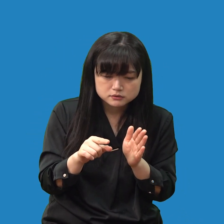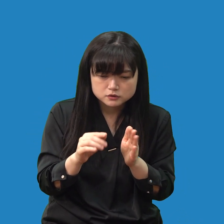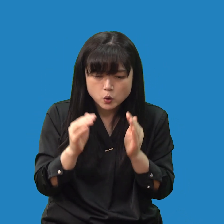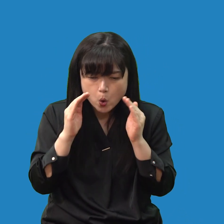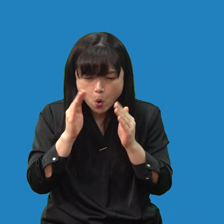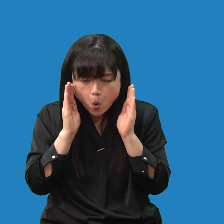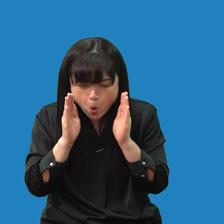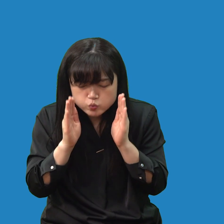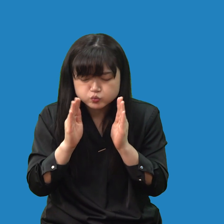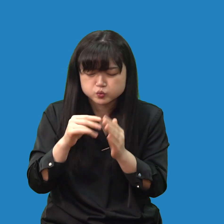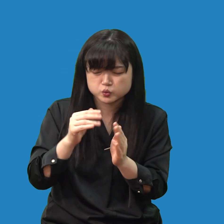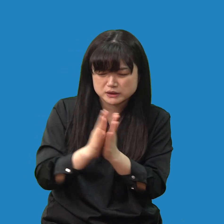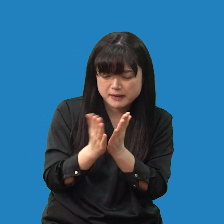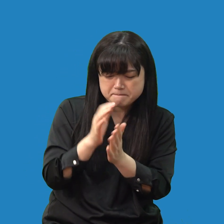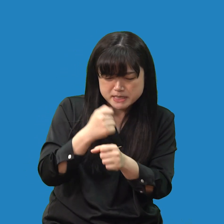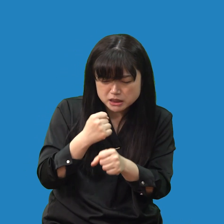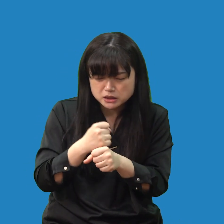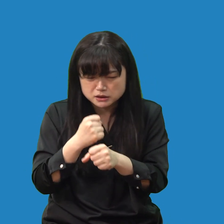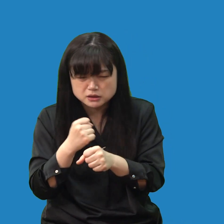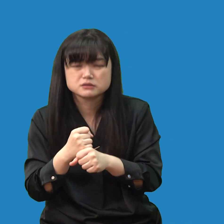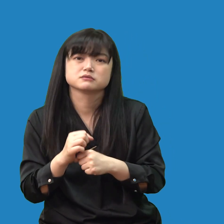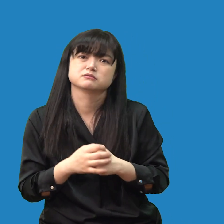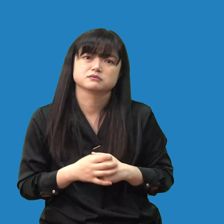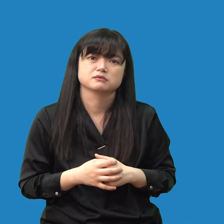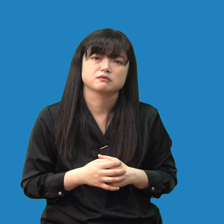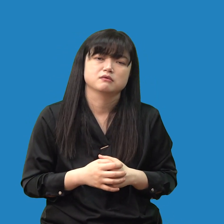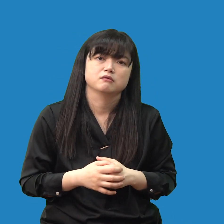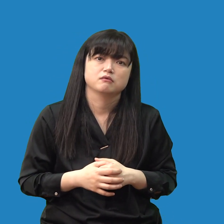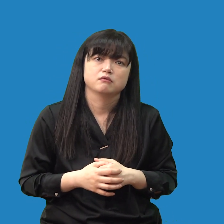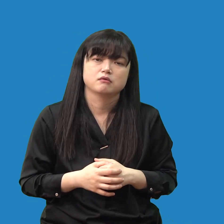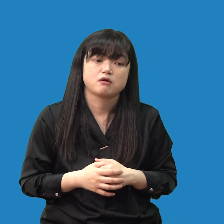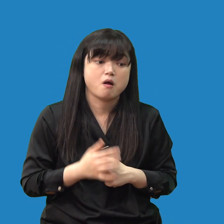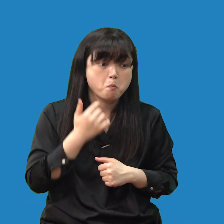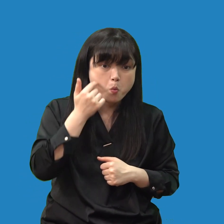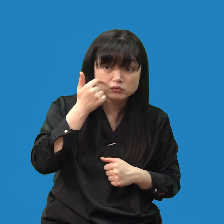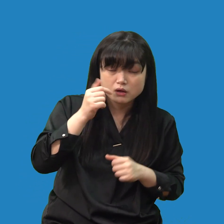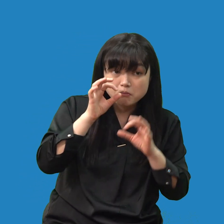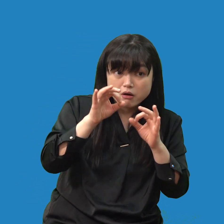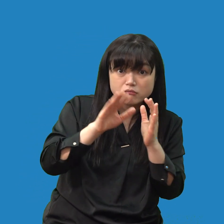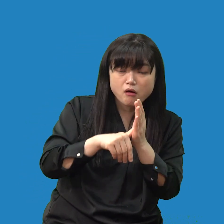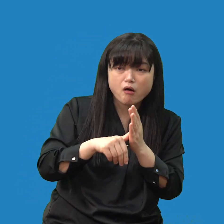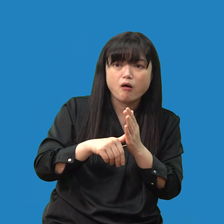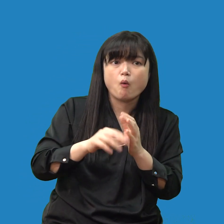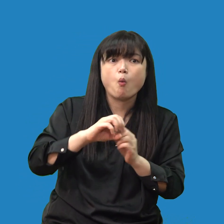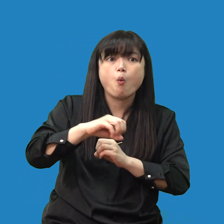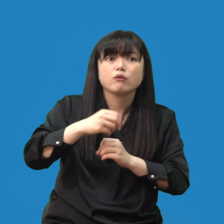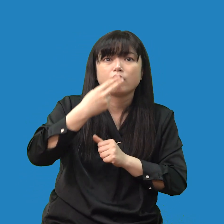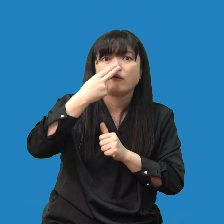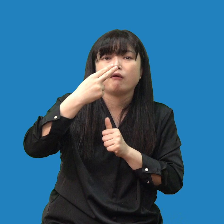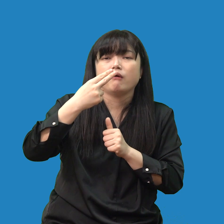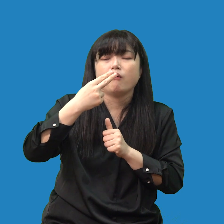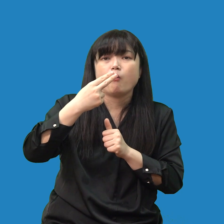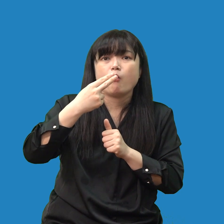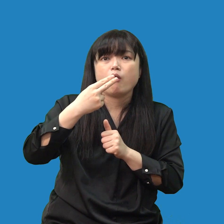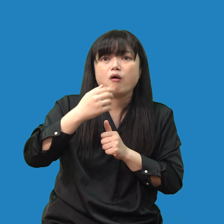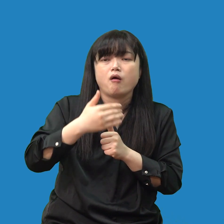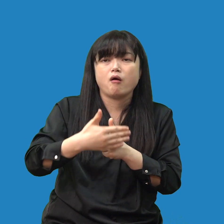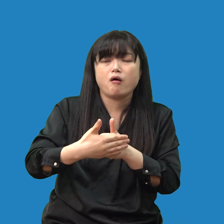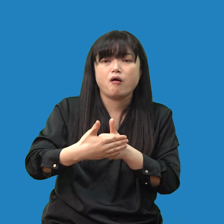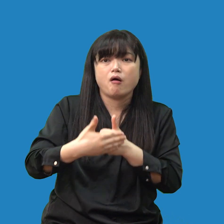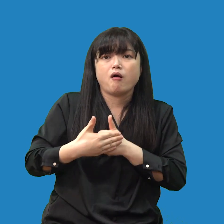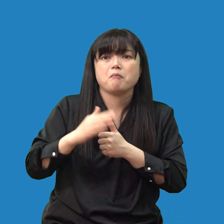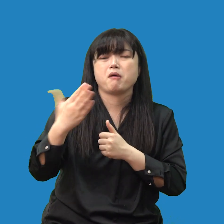그걸 또 조장들에게 또 공부시키고 또 다 합니다. 오히려 목회자인 제가 가장 큰 도전을 받았습니다.